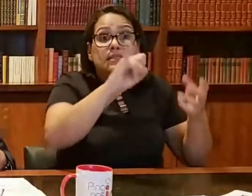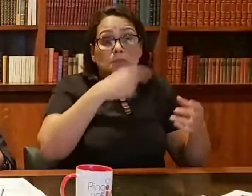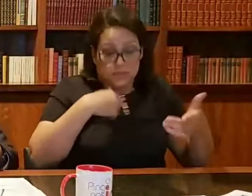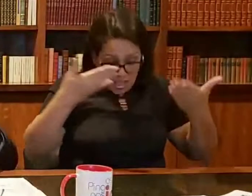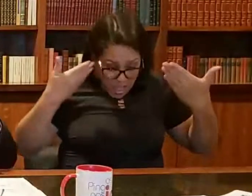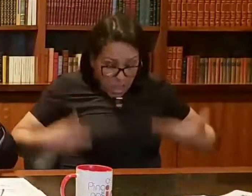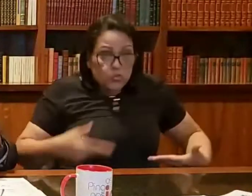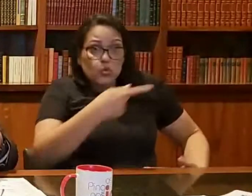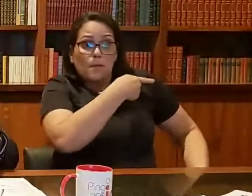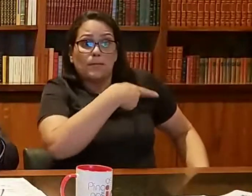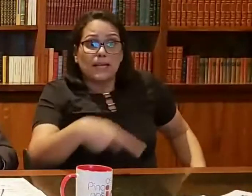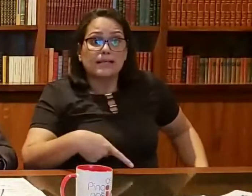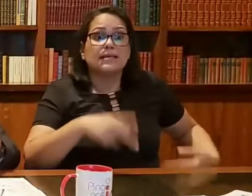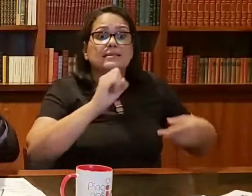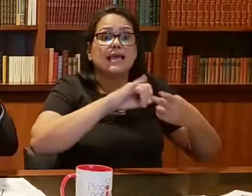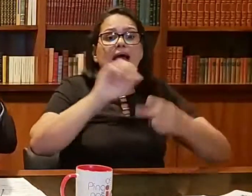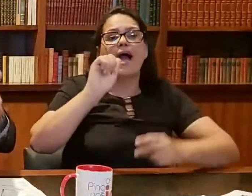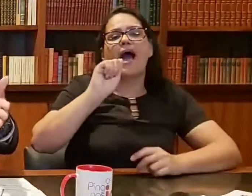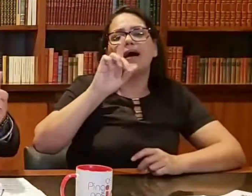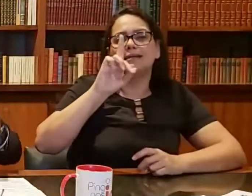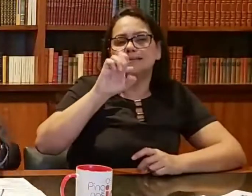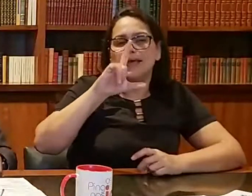lugar, se a facada do Adélio